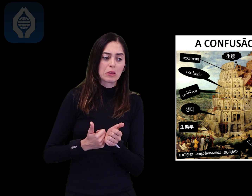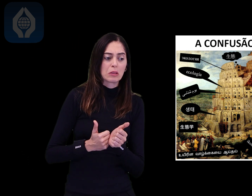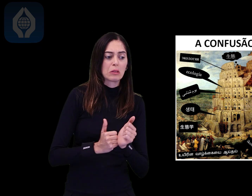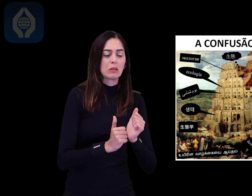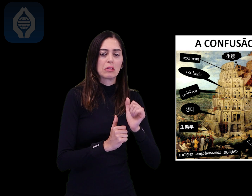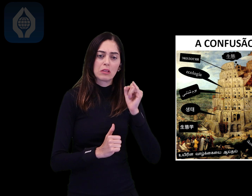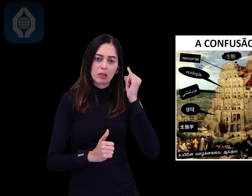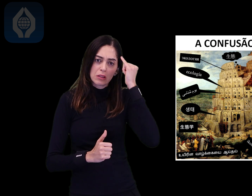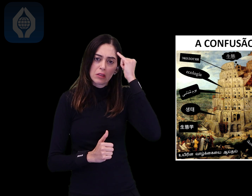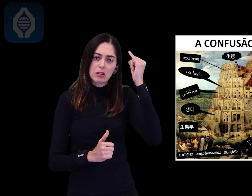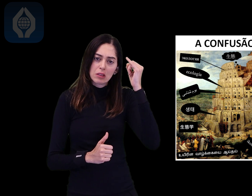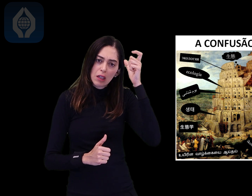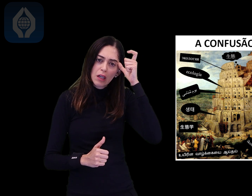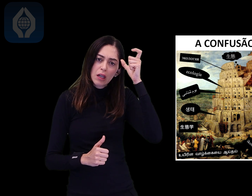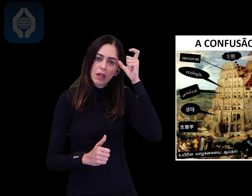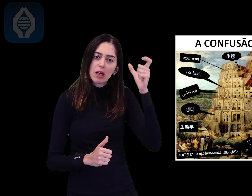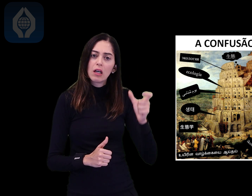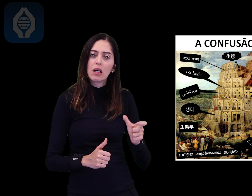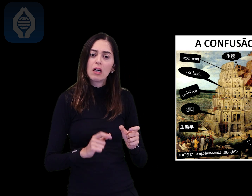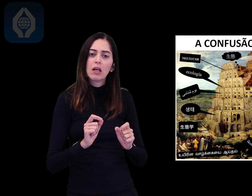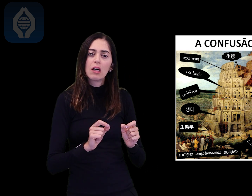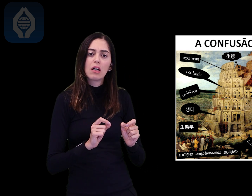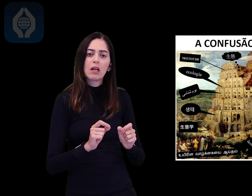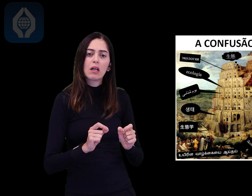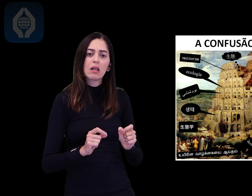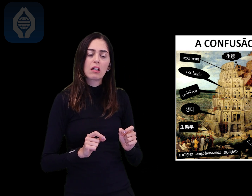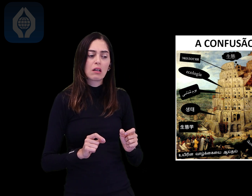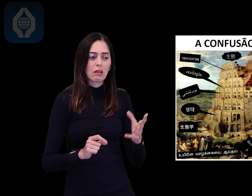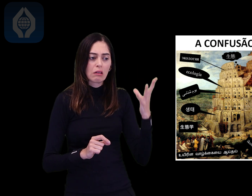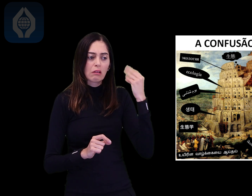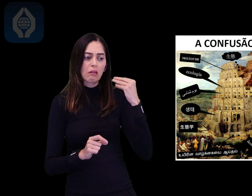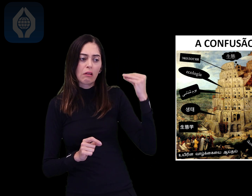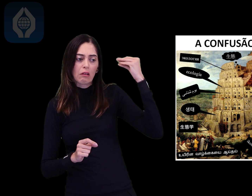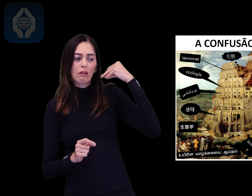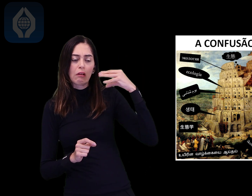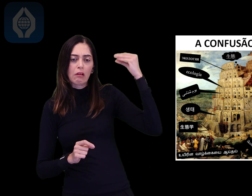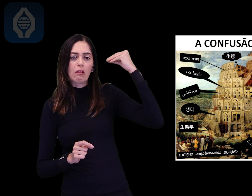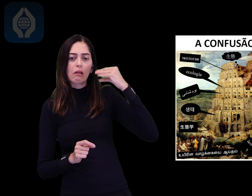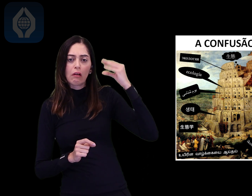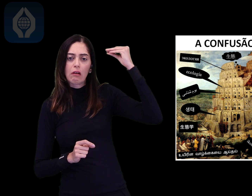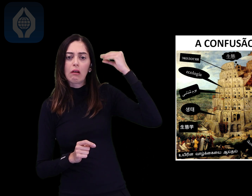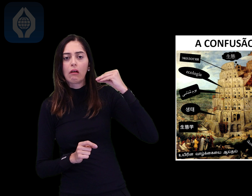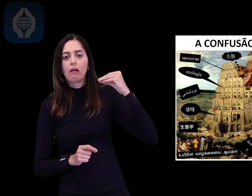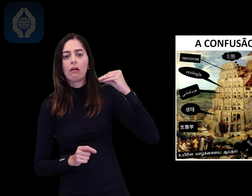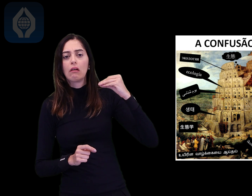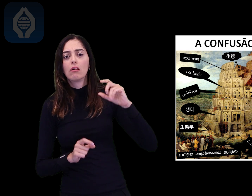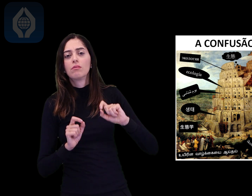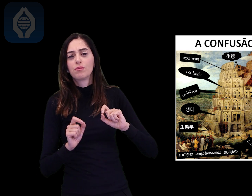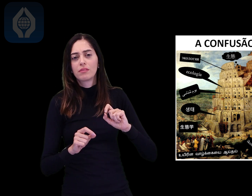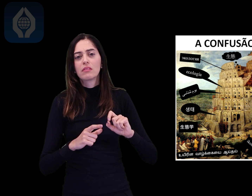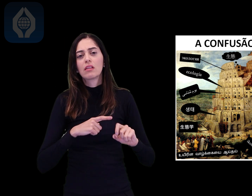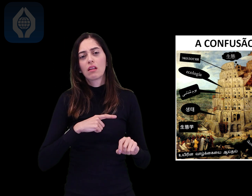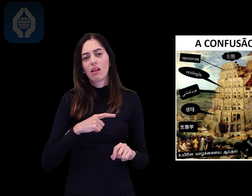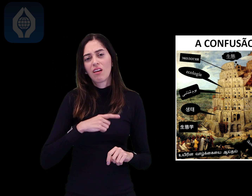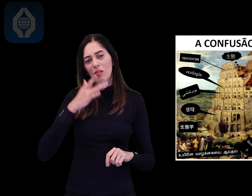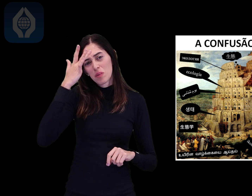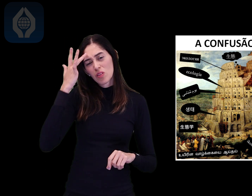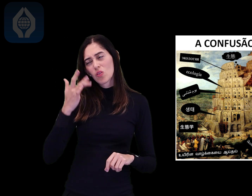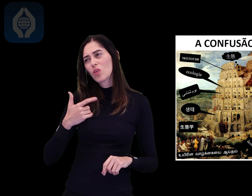que Satanás e seus espíritos lhes transmitiam. Houve algumas pessoas que continuaram a adorar o